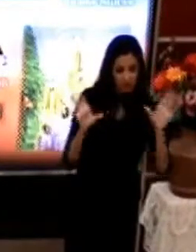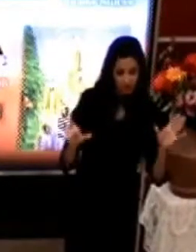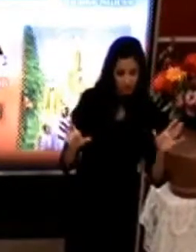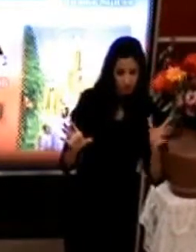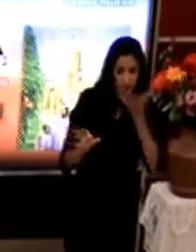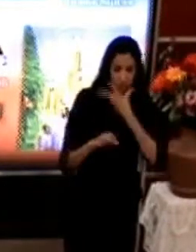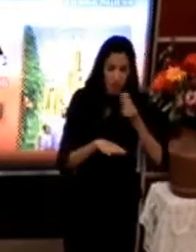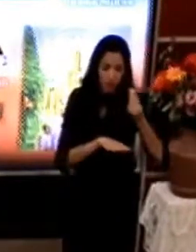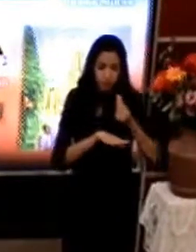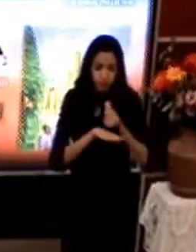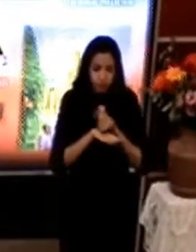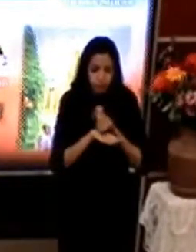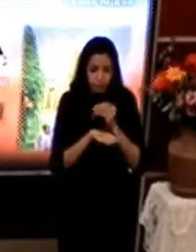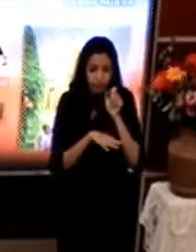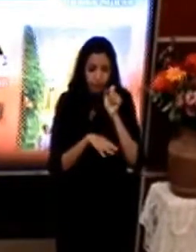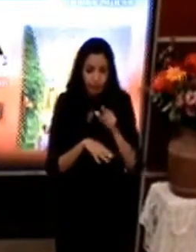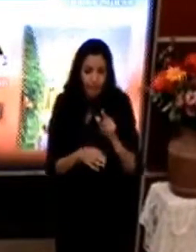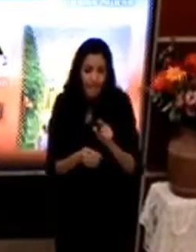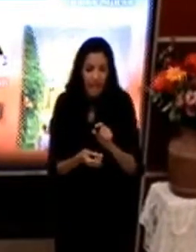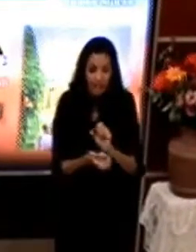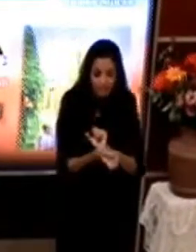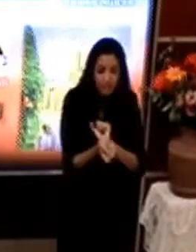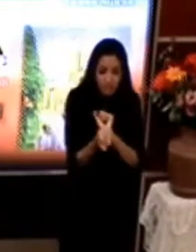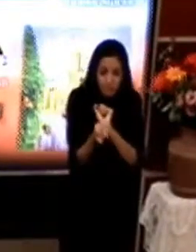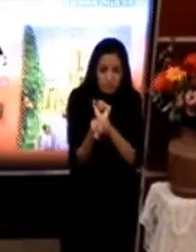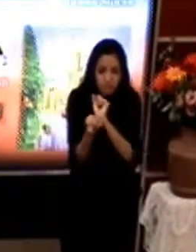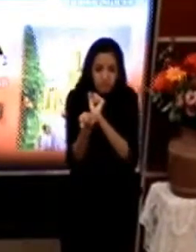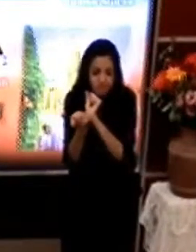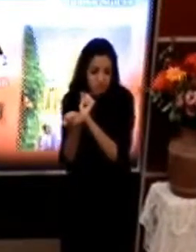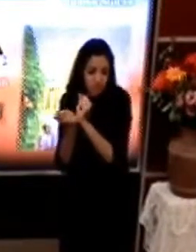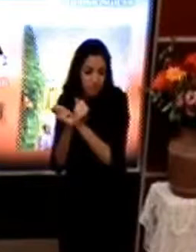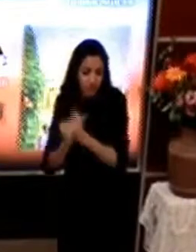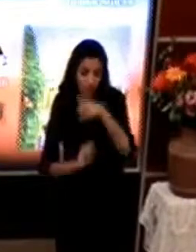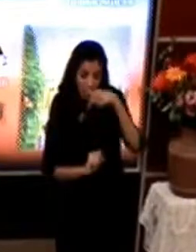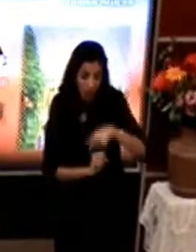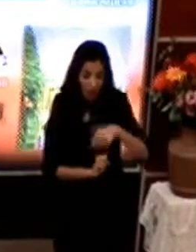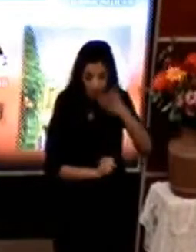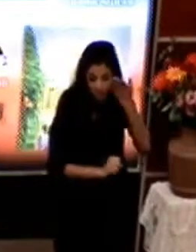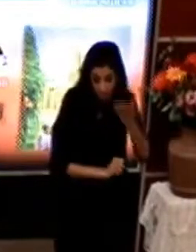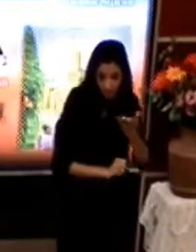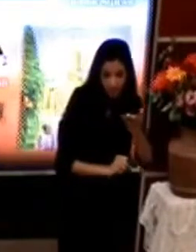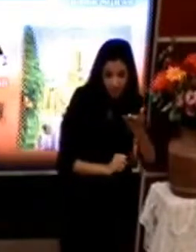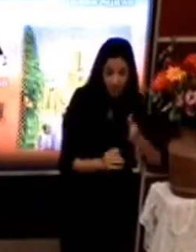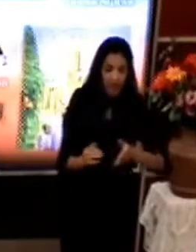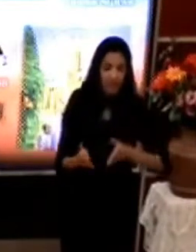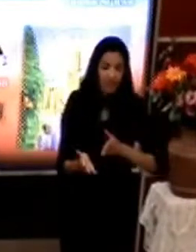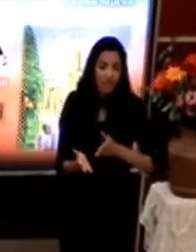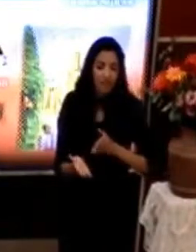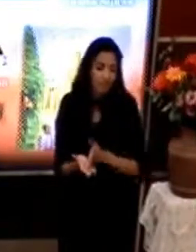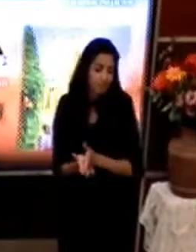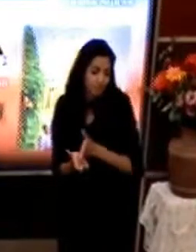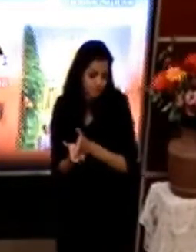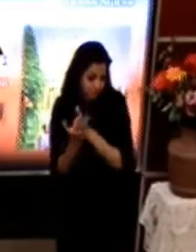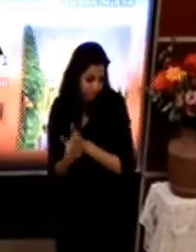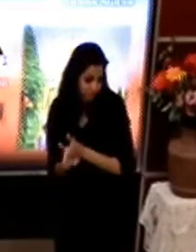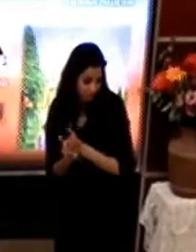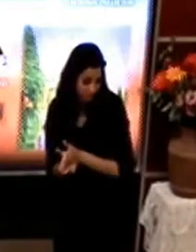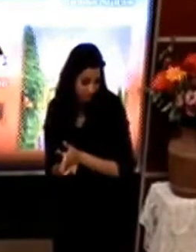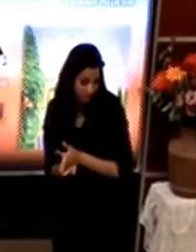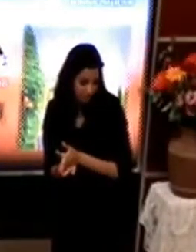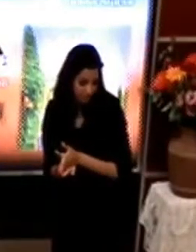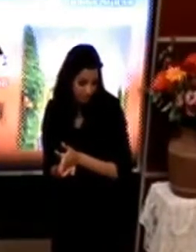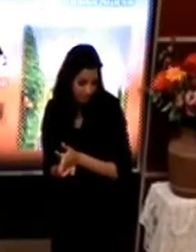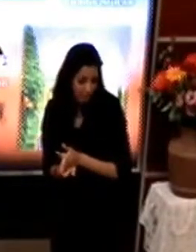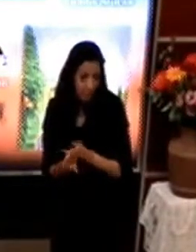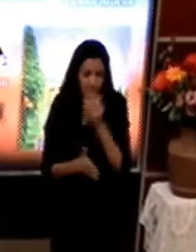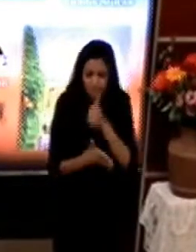de Dios obró poderosamente y él ahora allí está, Omar, también para que otros conozcan la verdad. Se